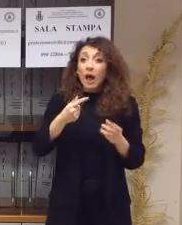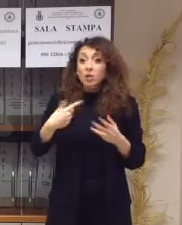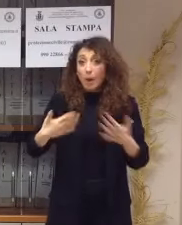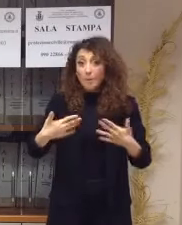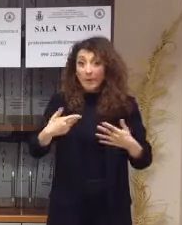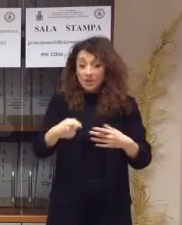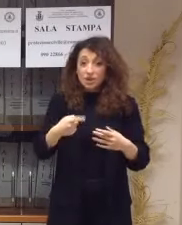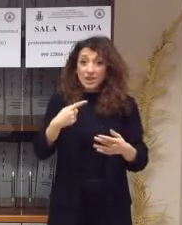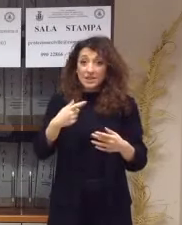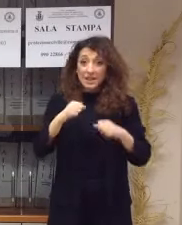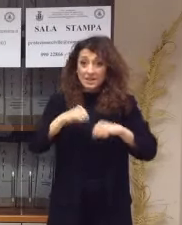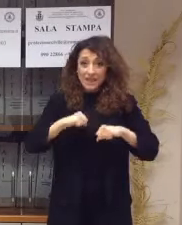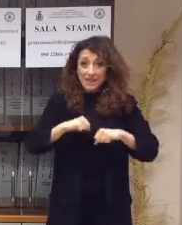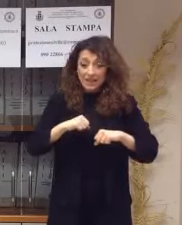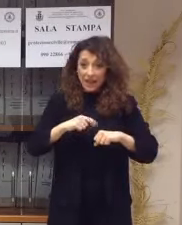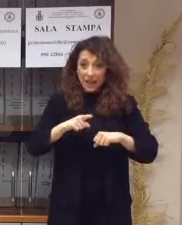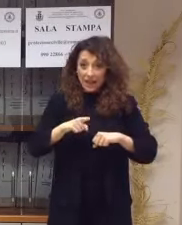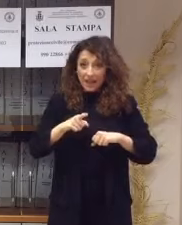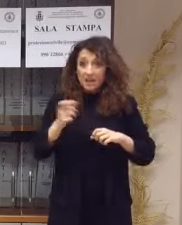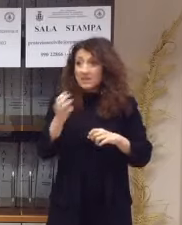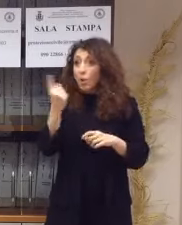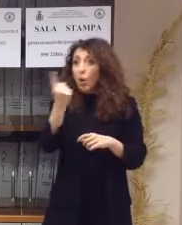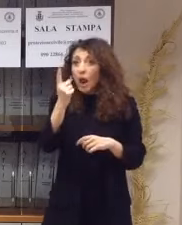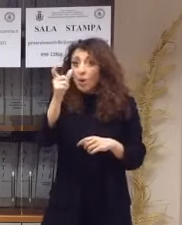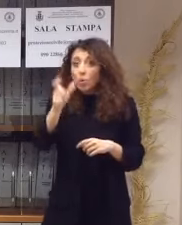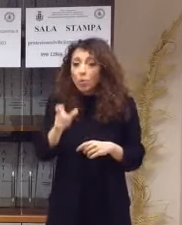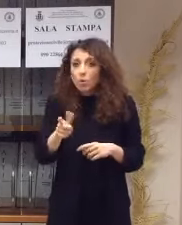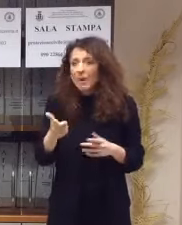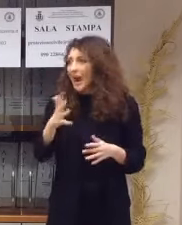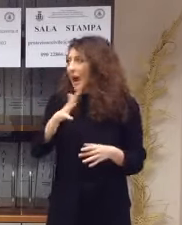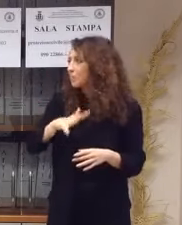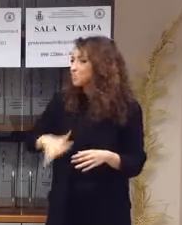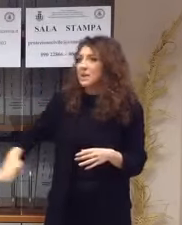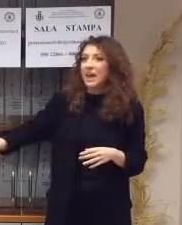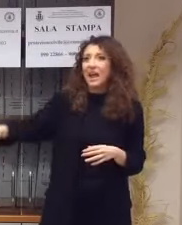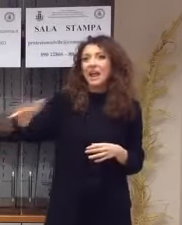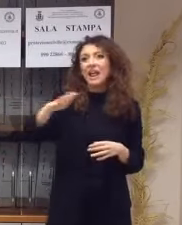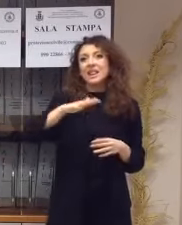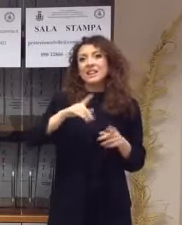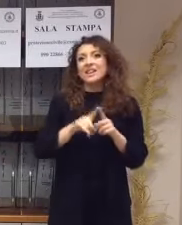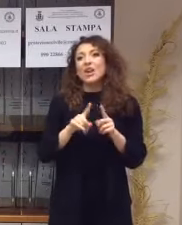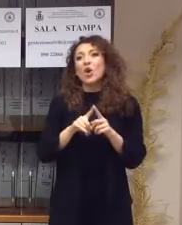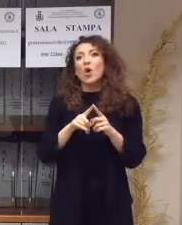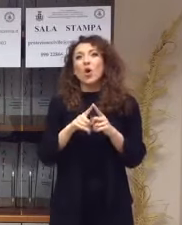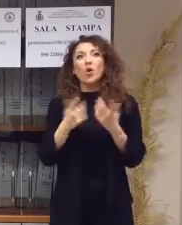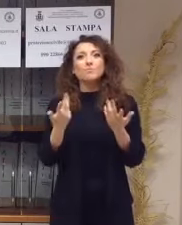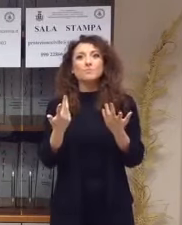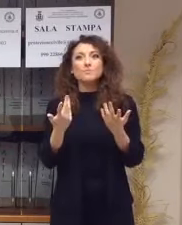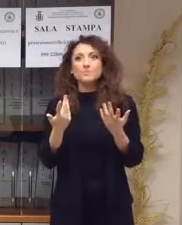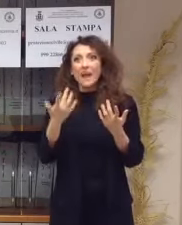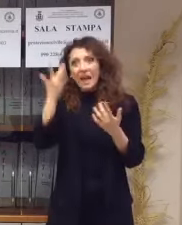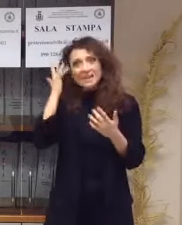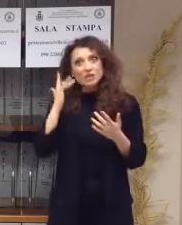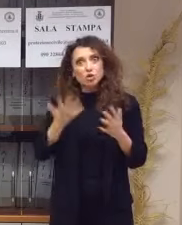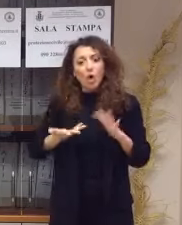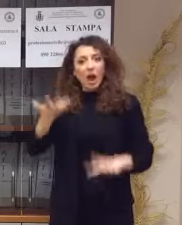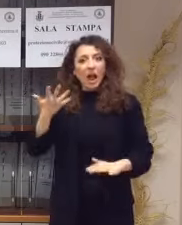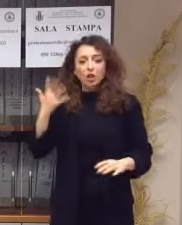Perché se poi qualcuno di voi, perché questi sono ambienti dove è un porto di mare, come si suol dire, se per